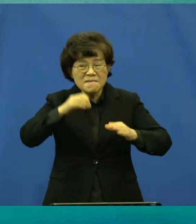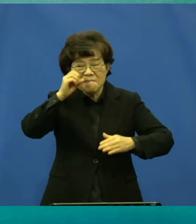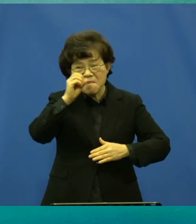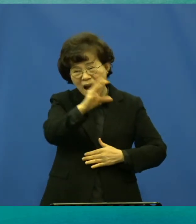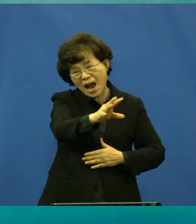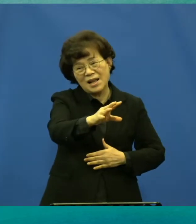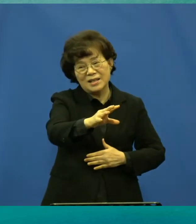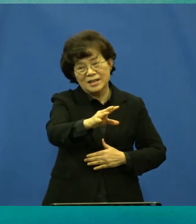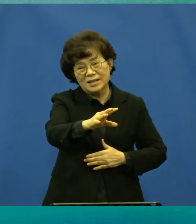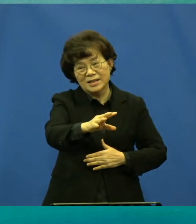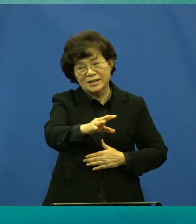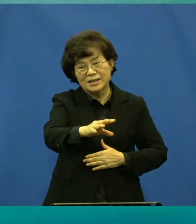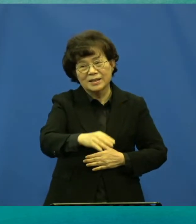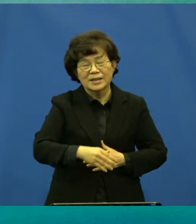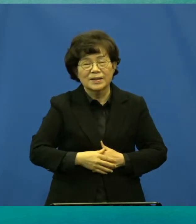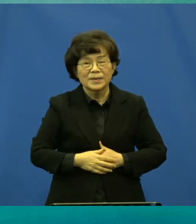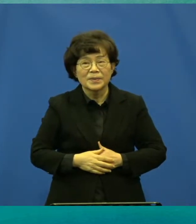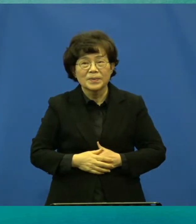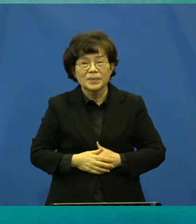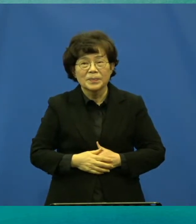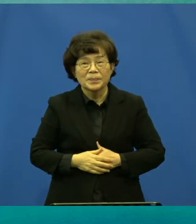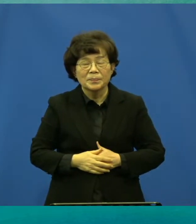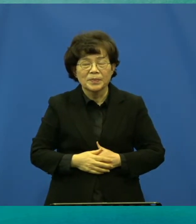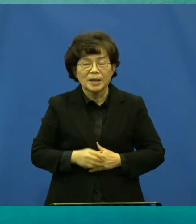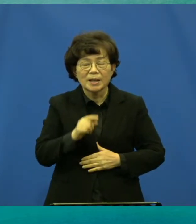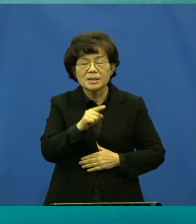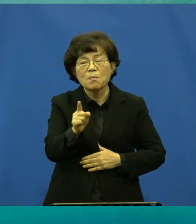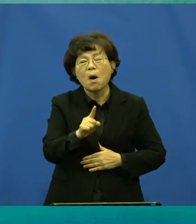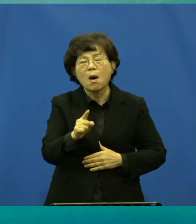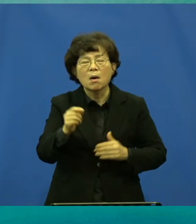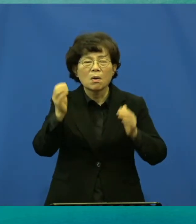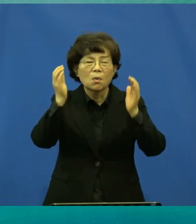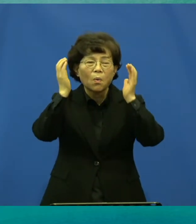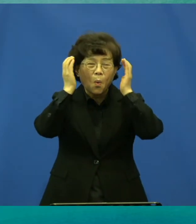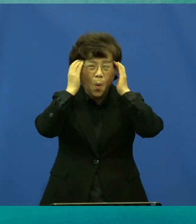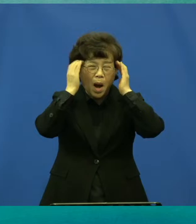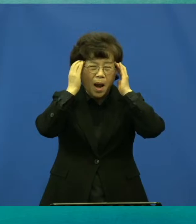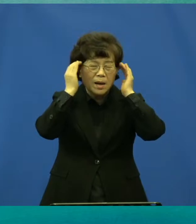그 확성기가 주로 고난입니다.